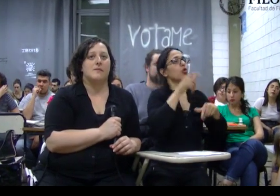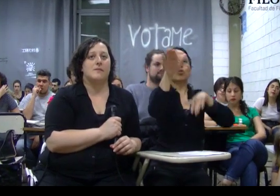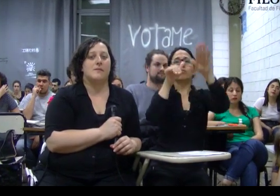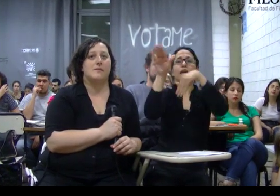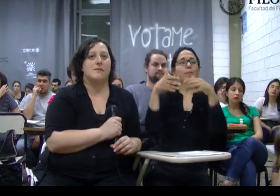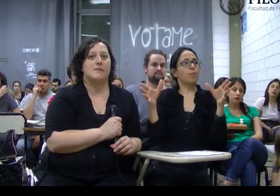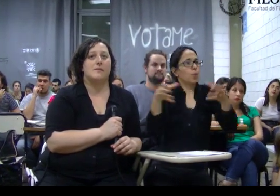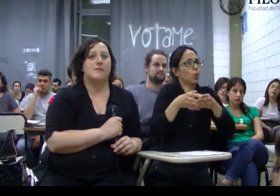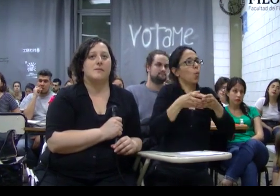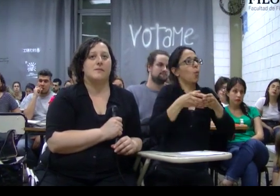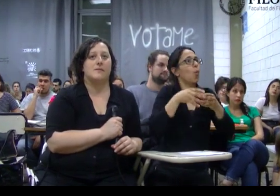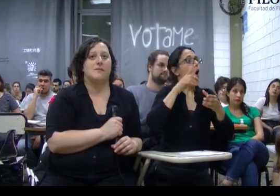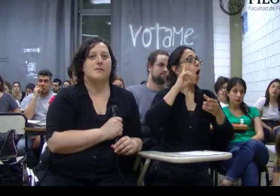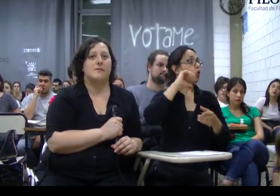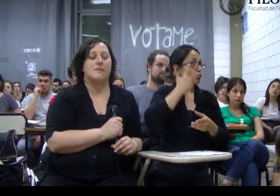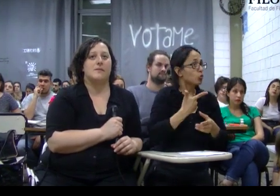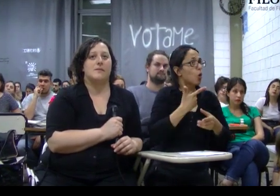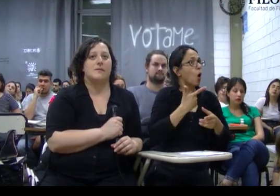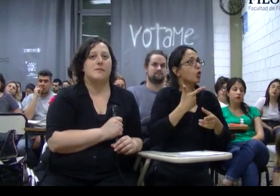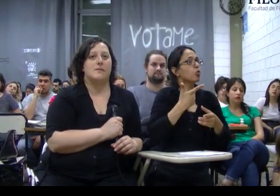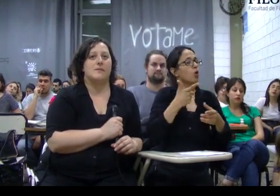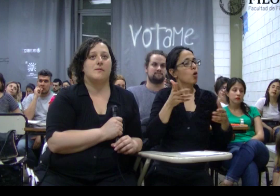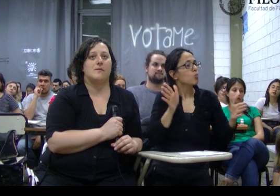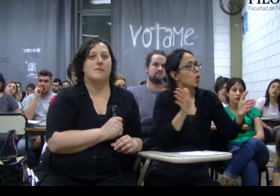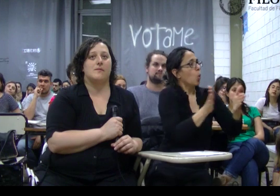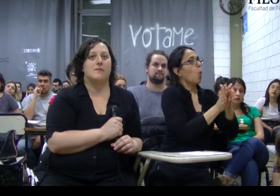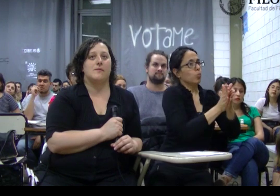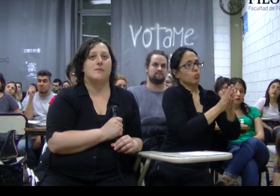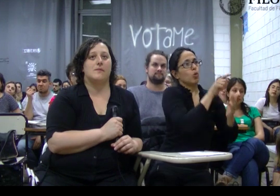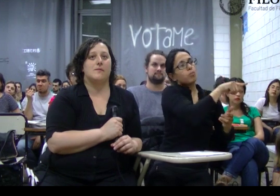sordas que cursaron con ella la capacitación.